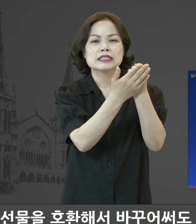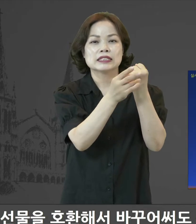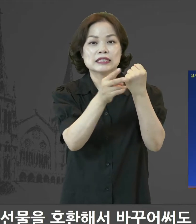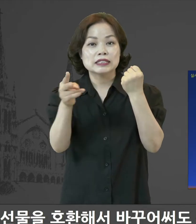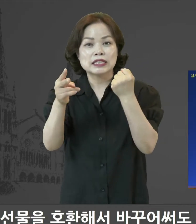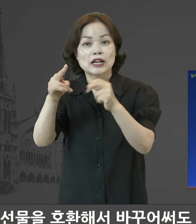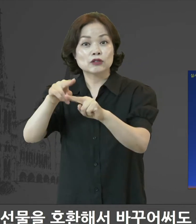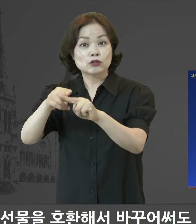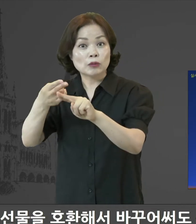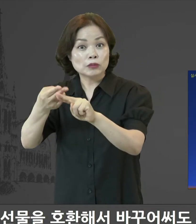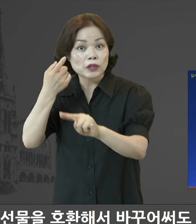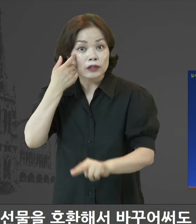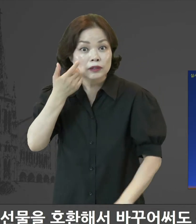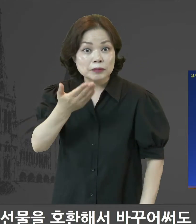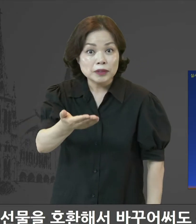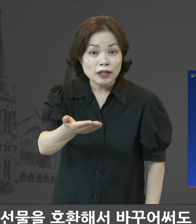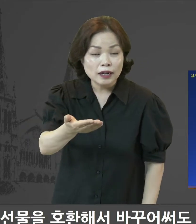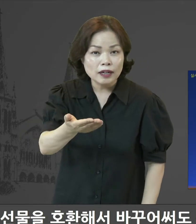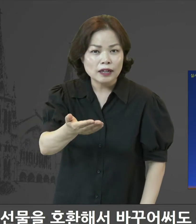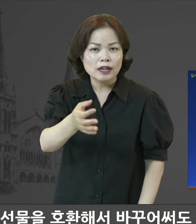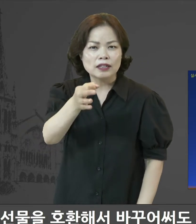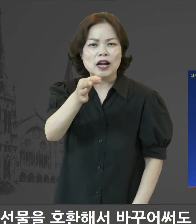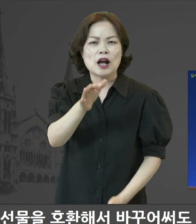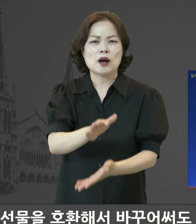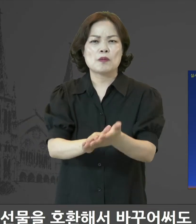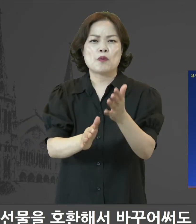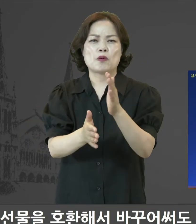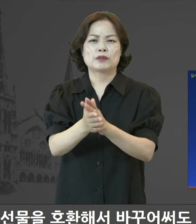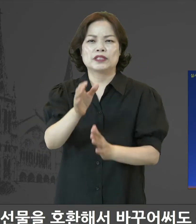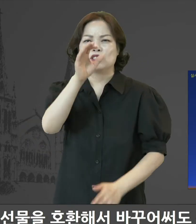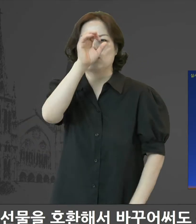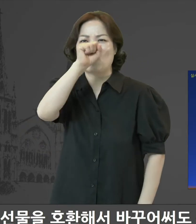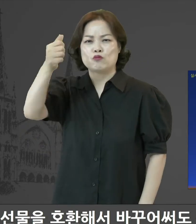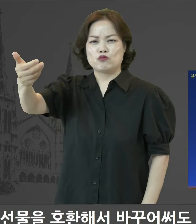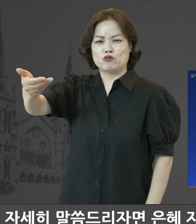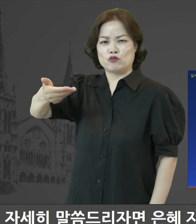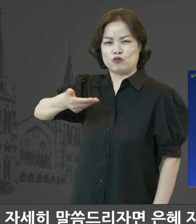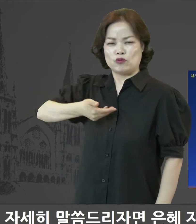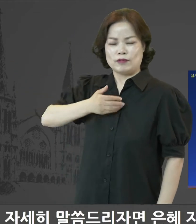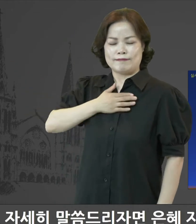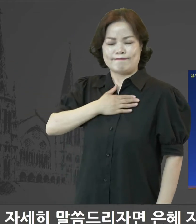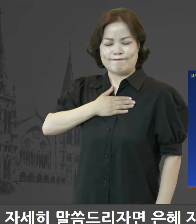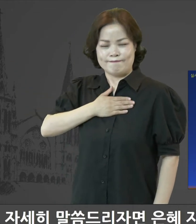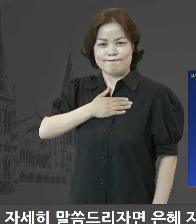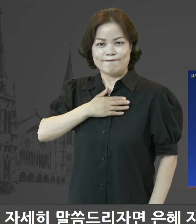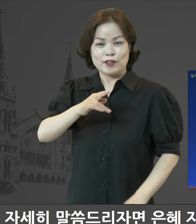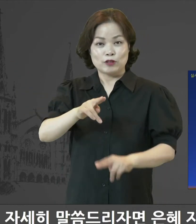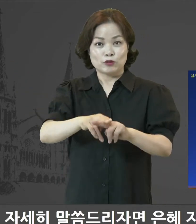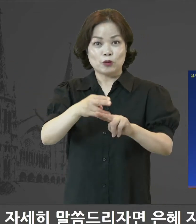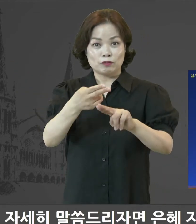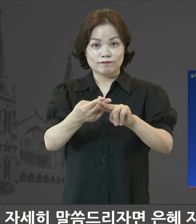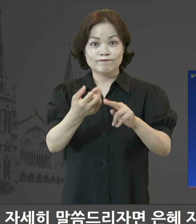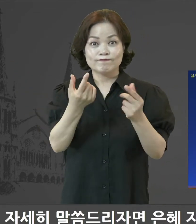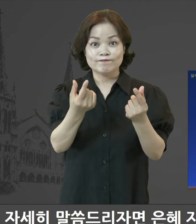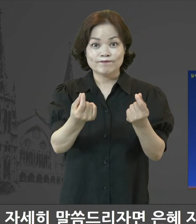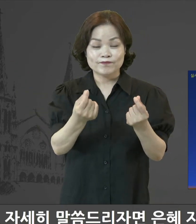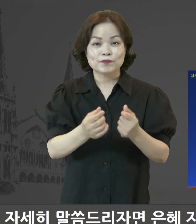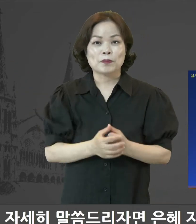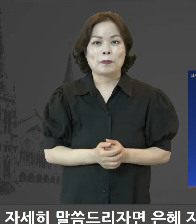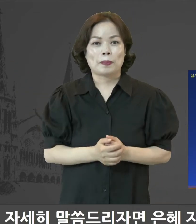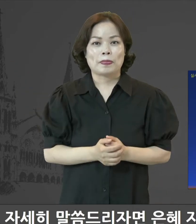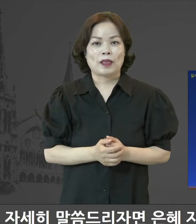자체가 선물이지 않습니까? 은혜는 값없이 주는 호의, 좋은 감정, 그래서 선물과 같은 거죠.